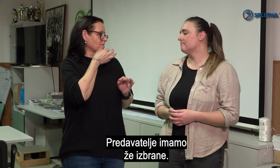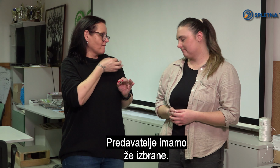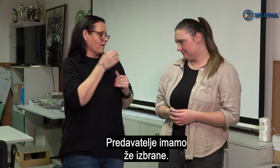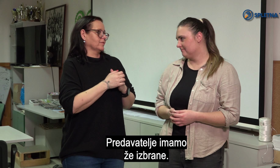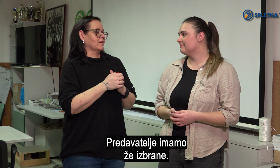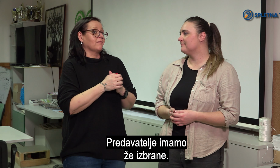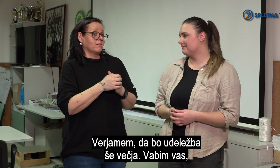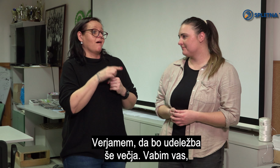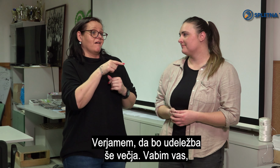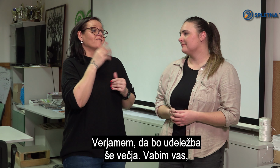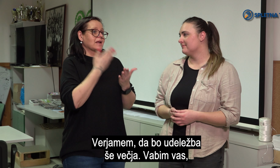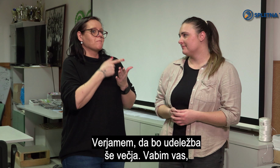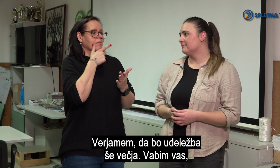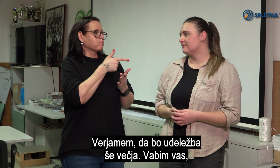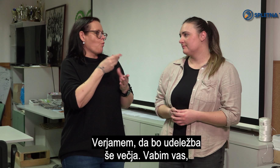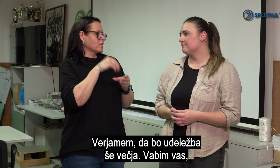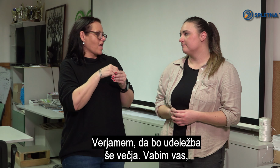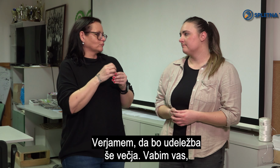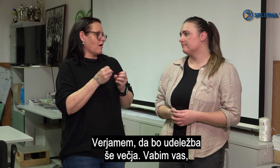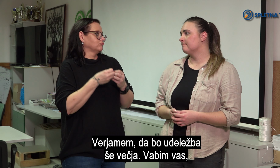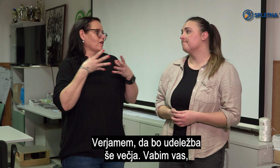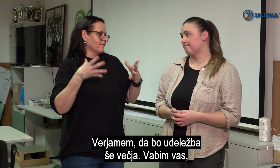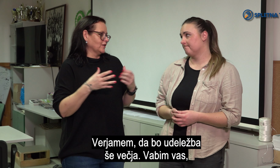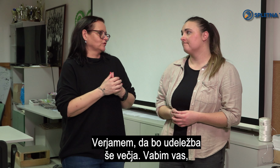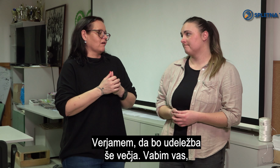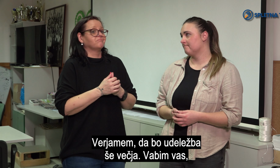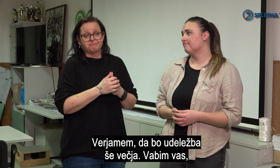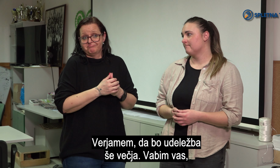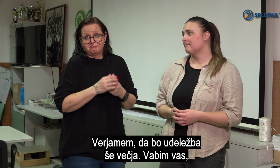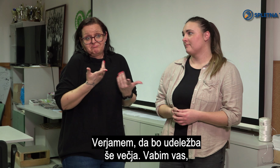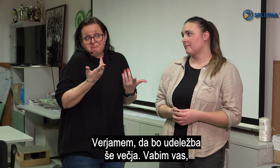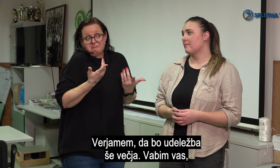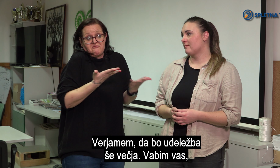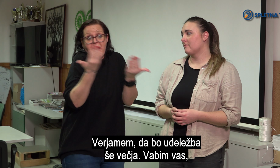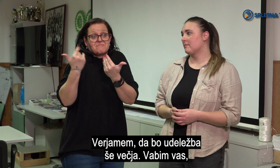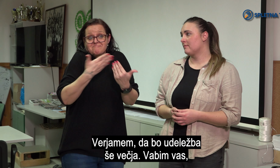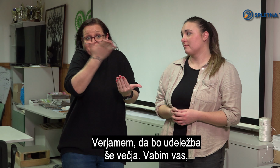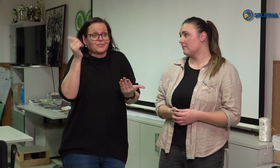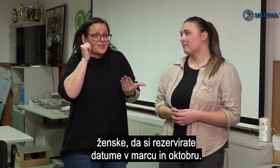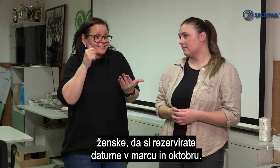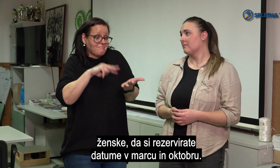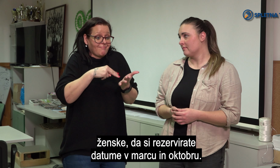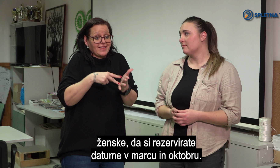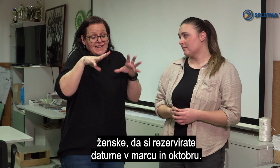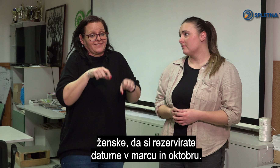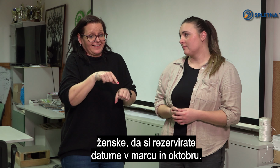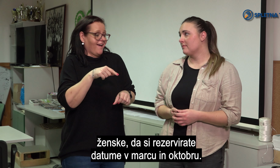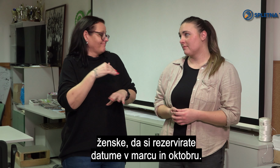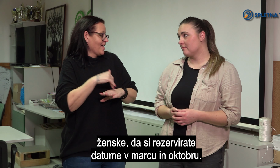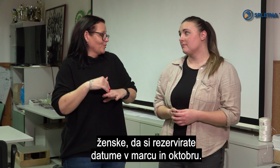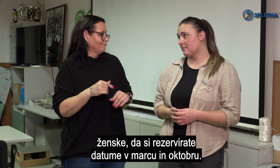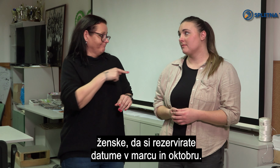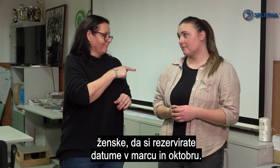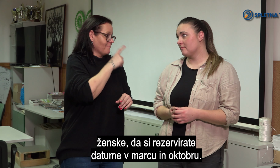Predavatelje imamo že izbrane. Verjamem, da bo udeležba še večja. Vabim vas, ženske, da si rezervirate datume v marcu